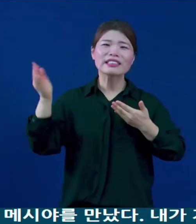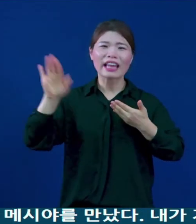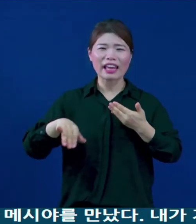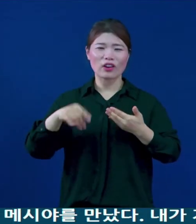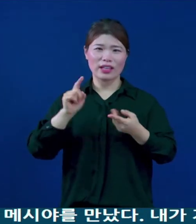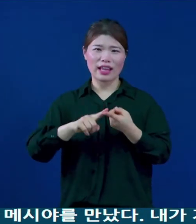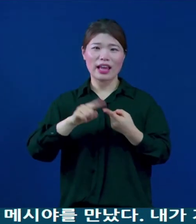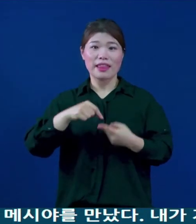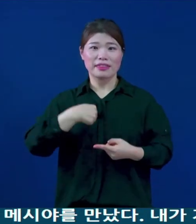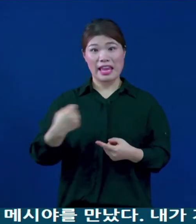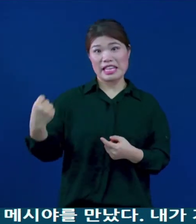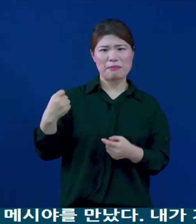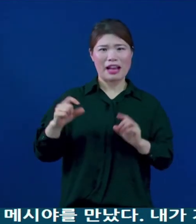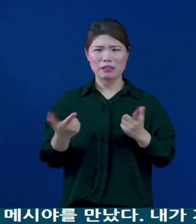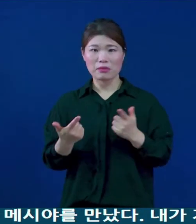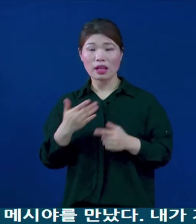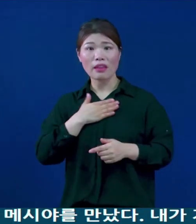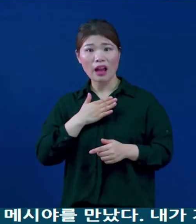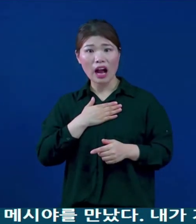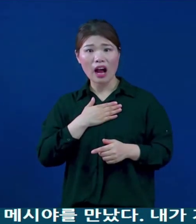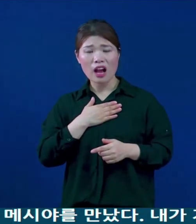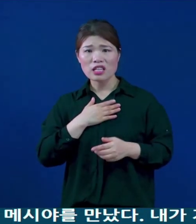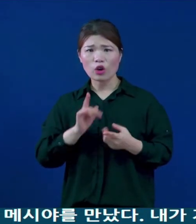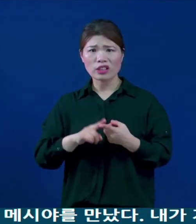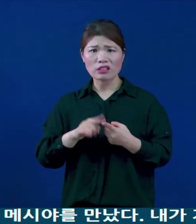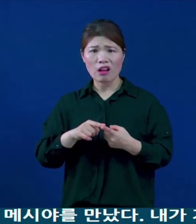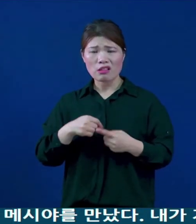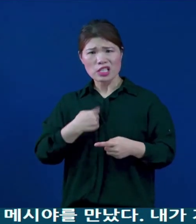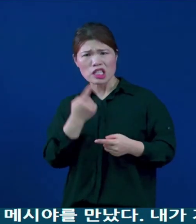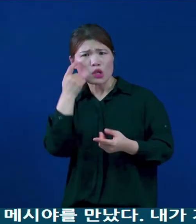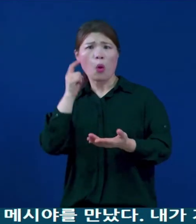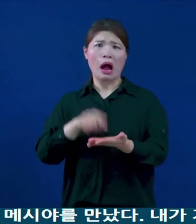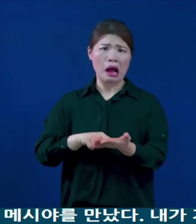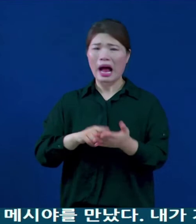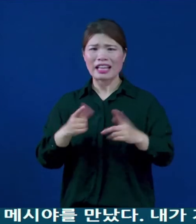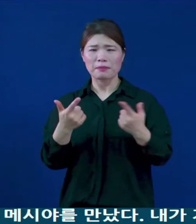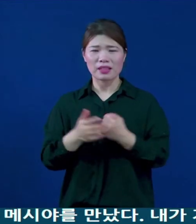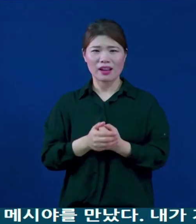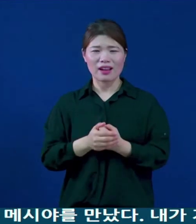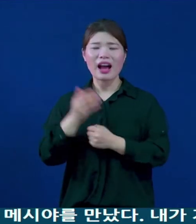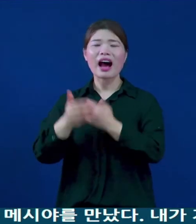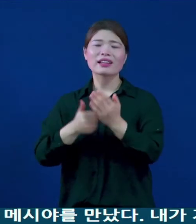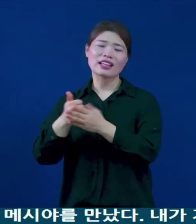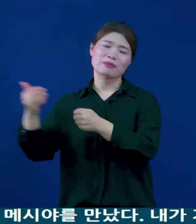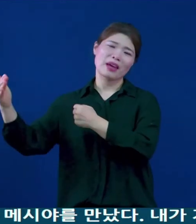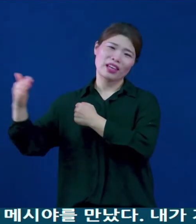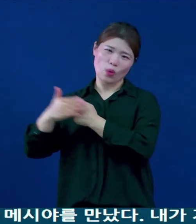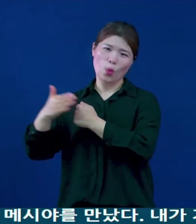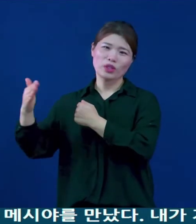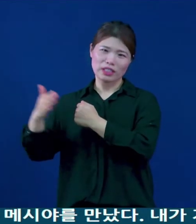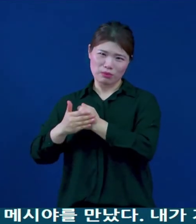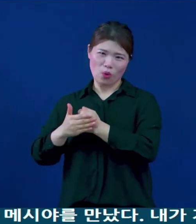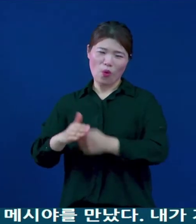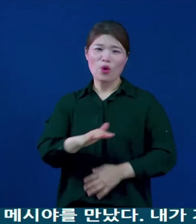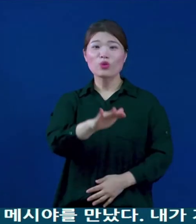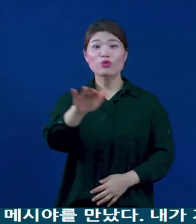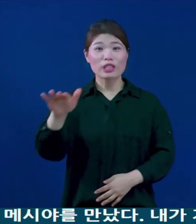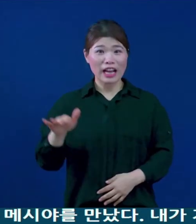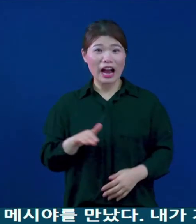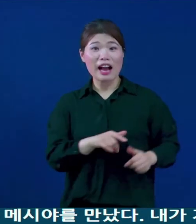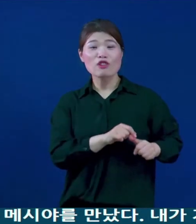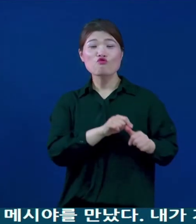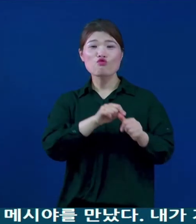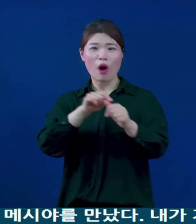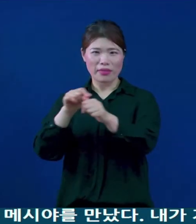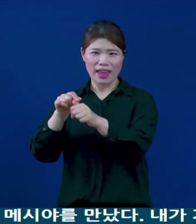능력으로, 내 힘으로, 내가 어떻게 해서 원리를 알아냈다가 아니라 하나님의 도우심으로 우리가 구원의